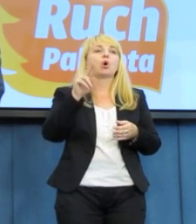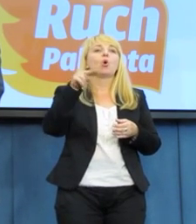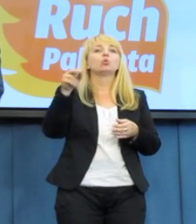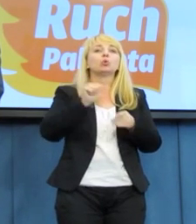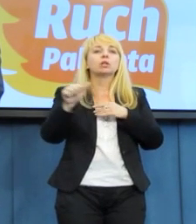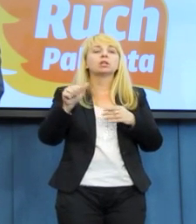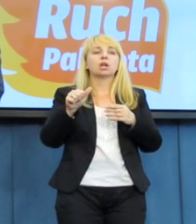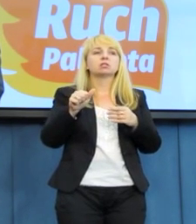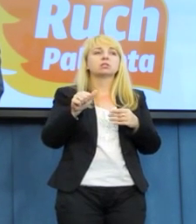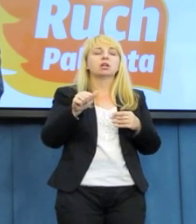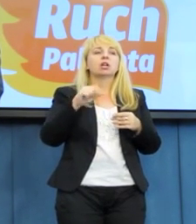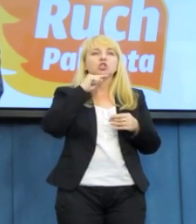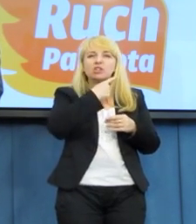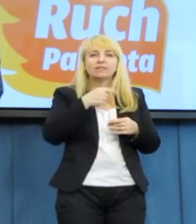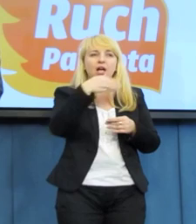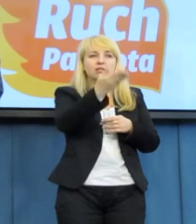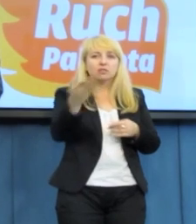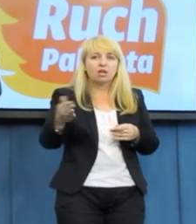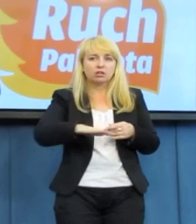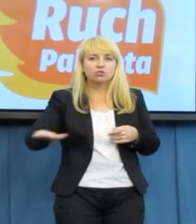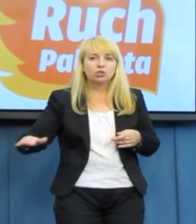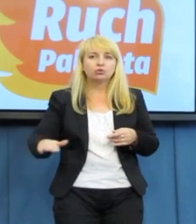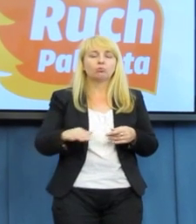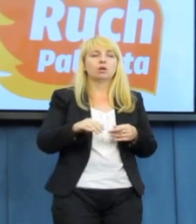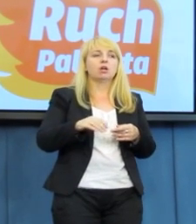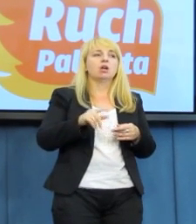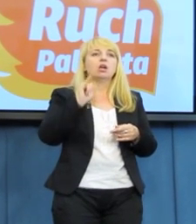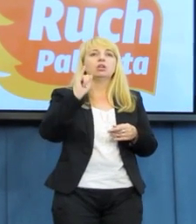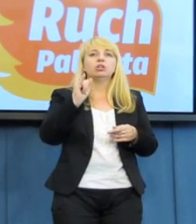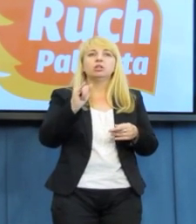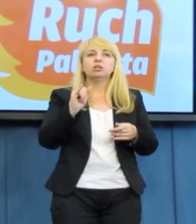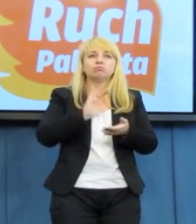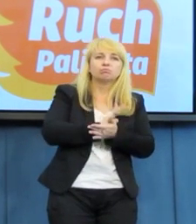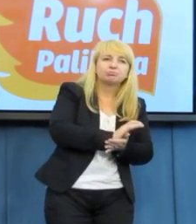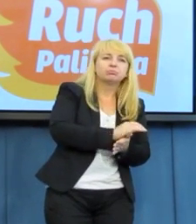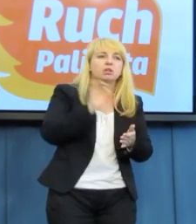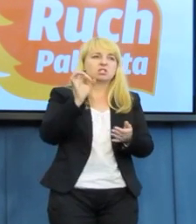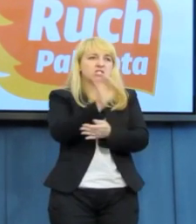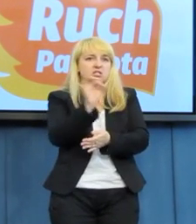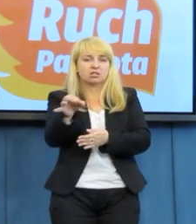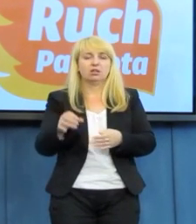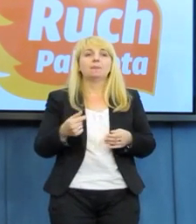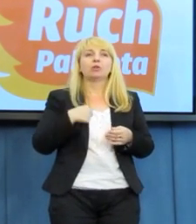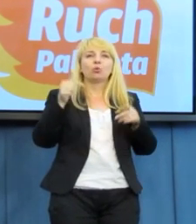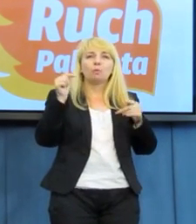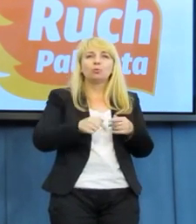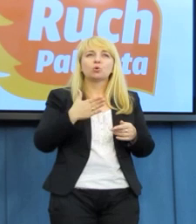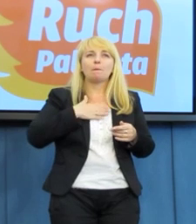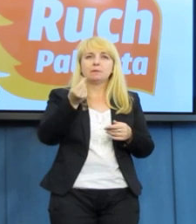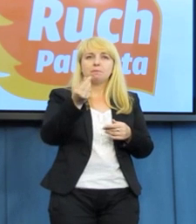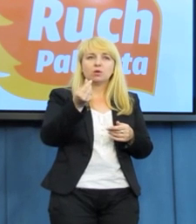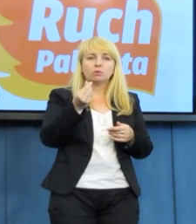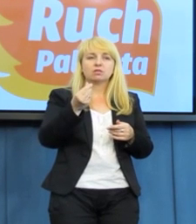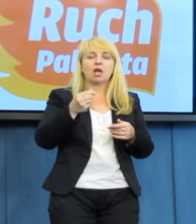seksualnych, żeby wyasygnować godne środki finansowe na to, żeby